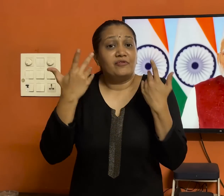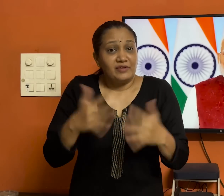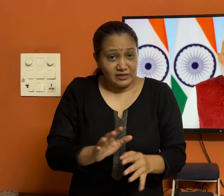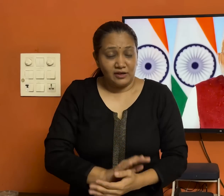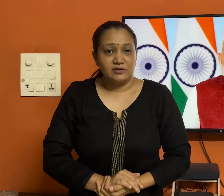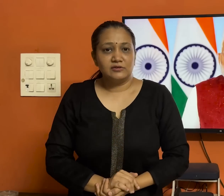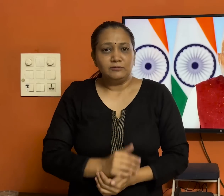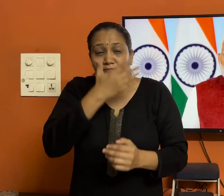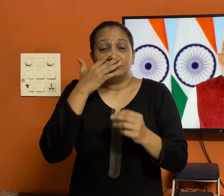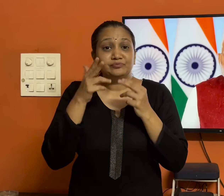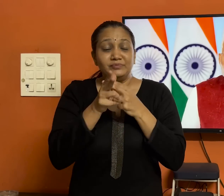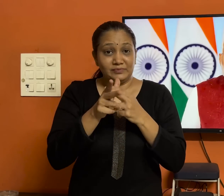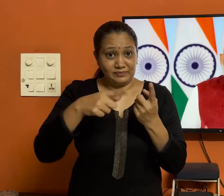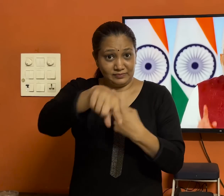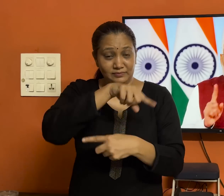आतंकियों ने